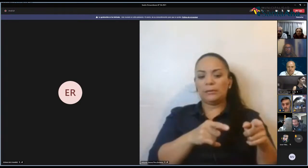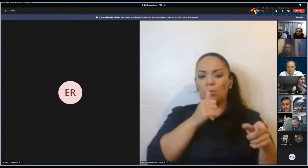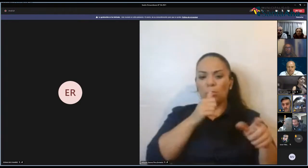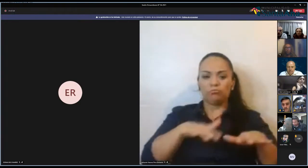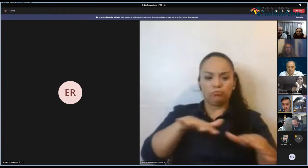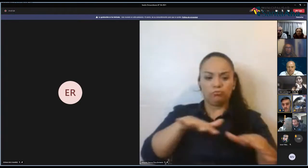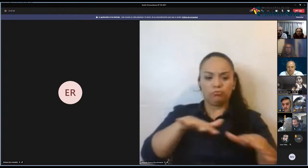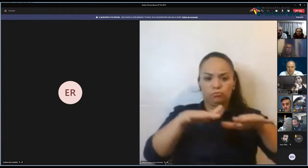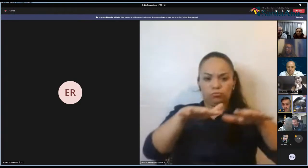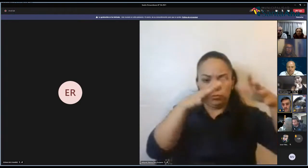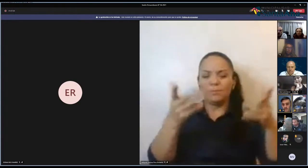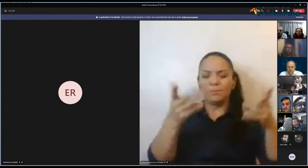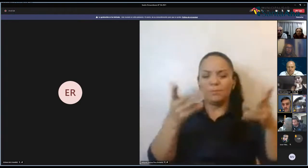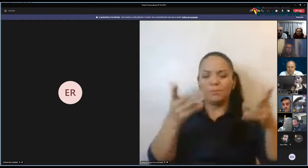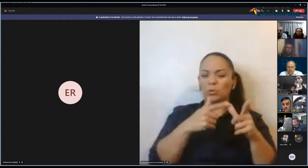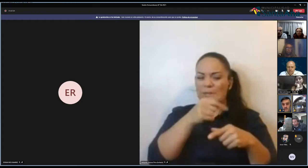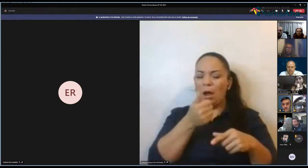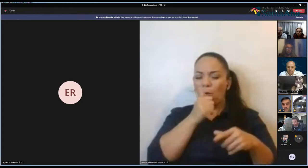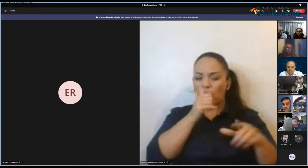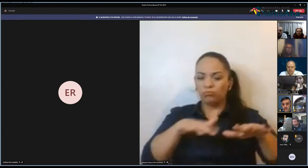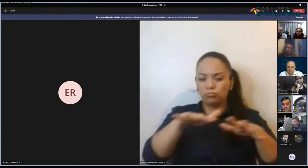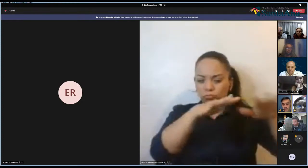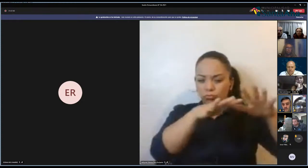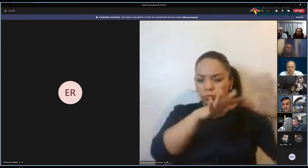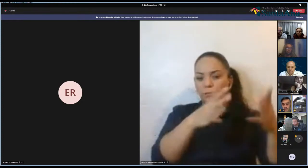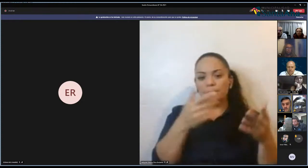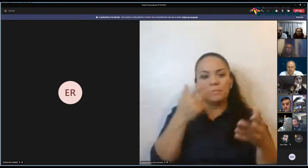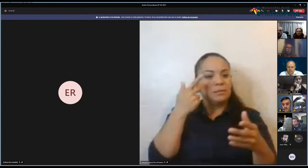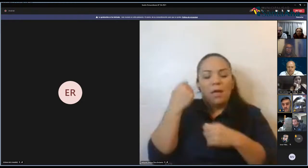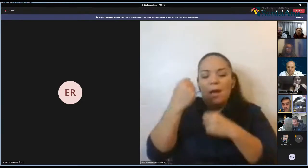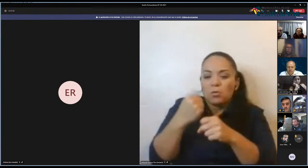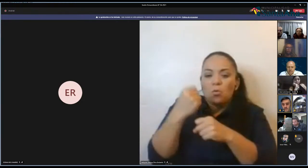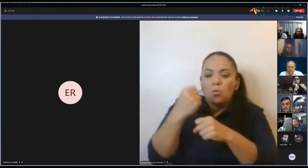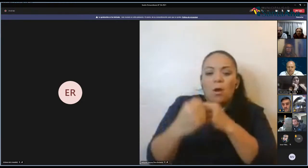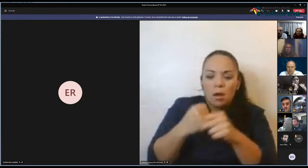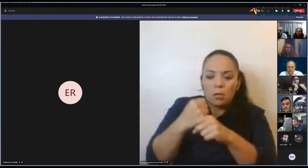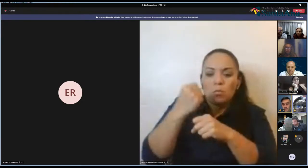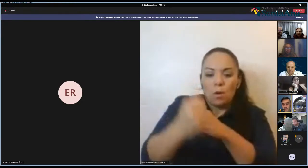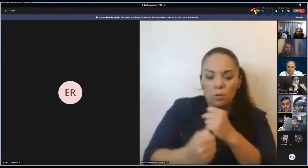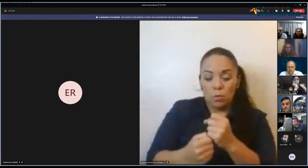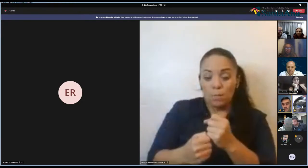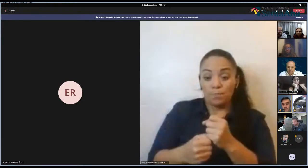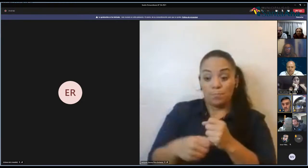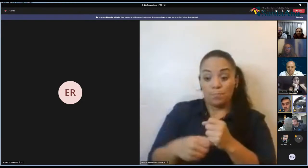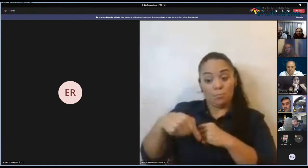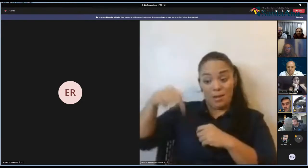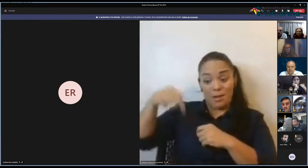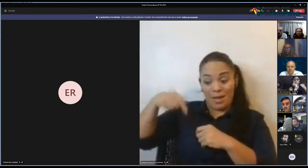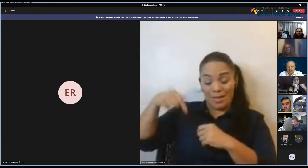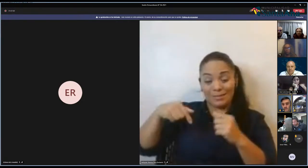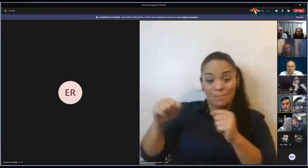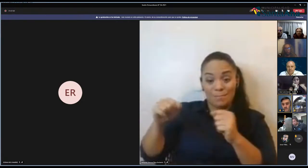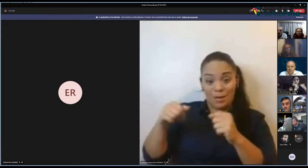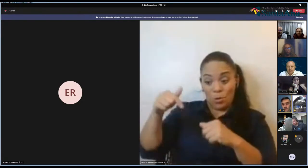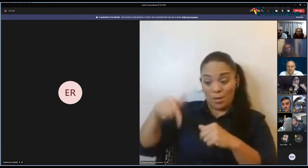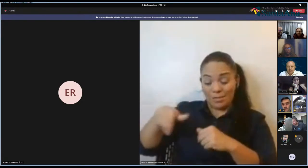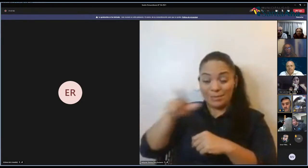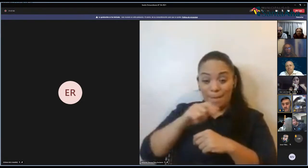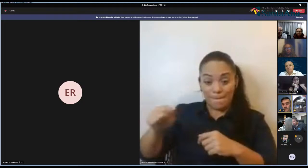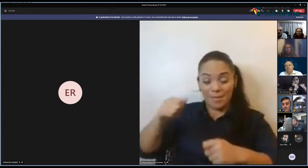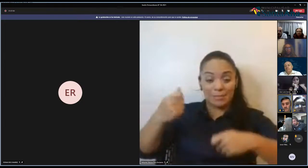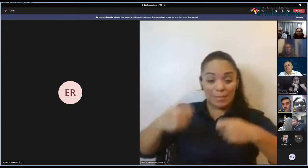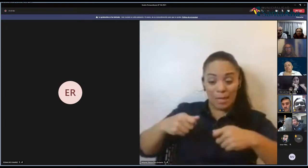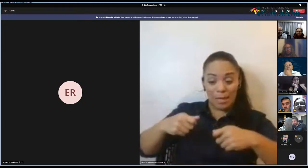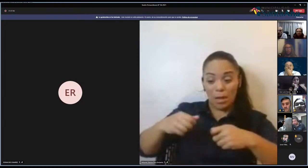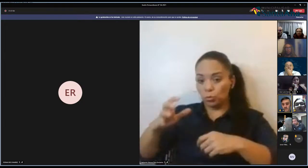esto son inundaciones que se ven casi que todos los años y ahora este invierno pues ha sido sobre todo en este mes de septiembre octubre ha